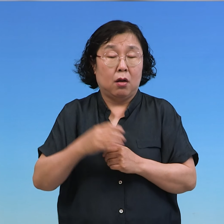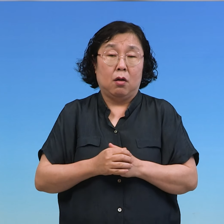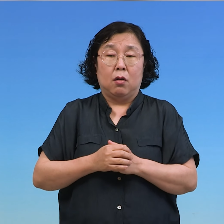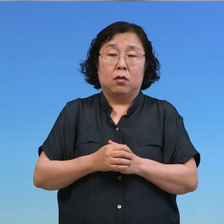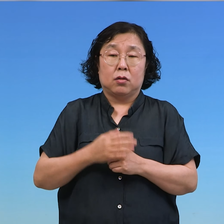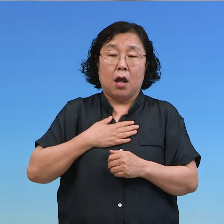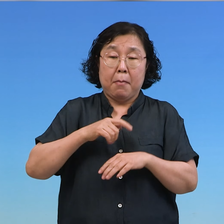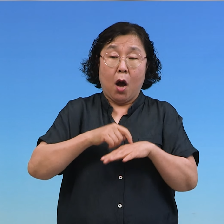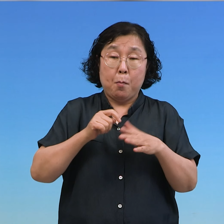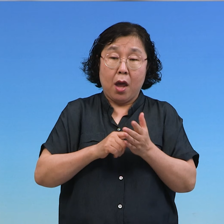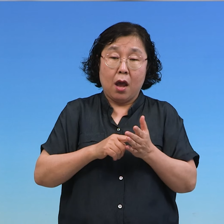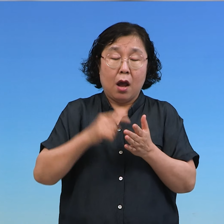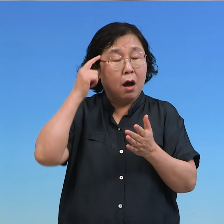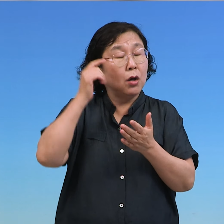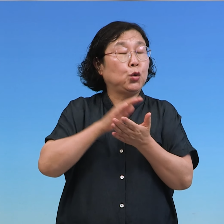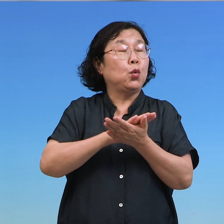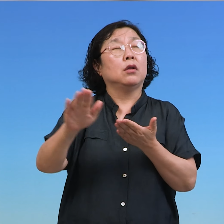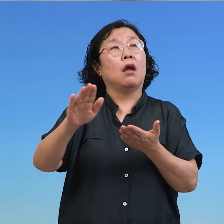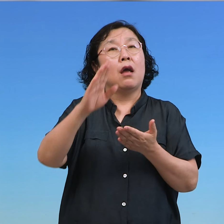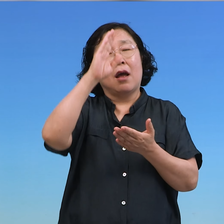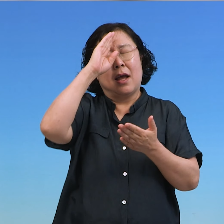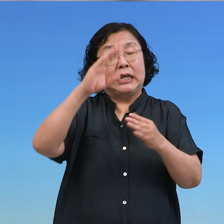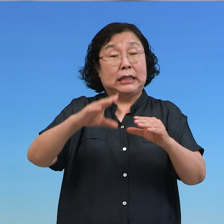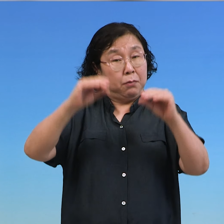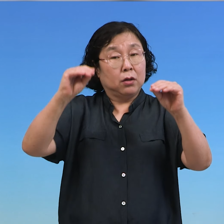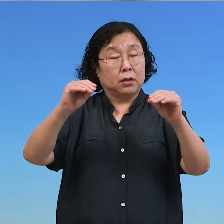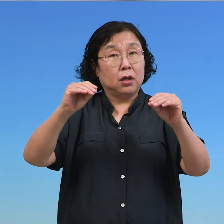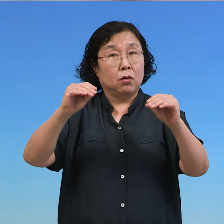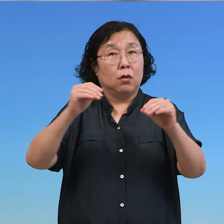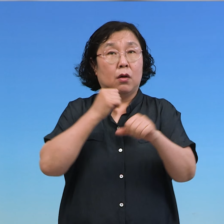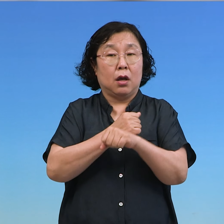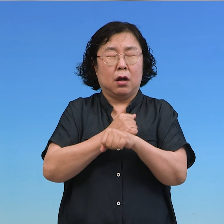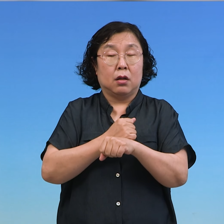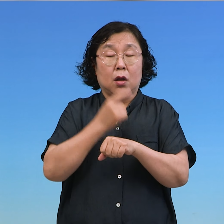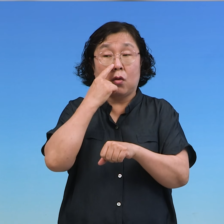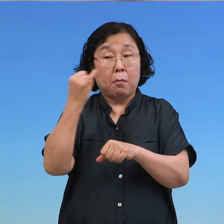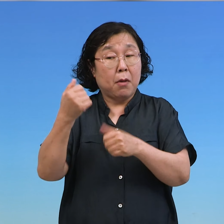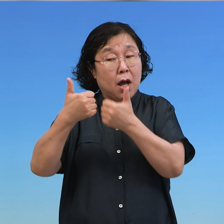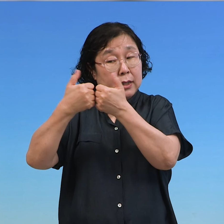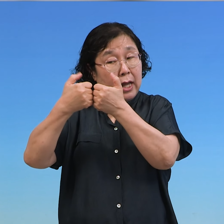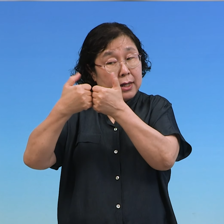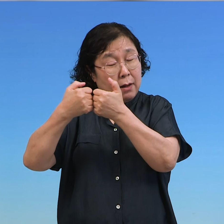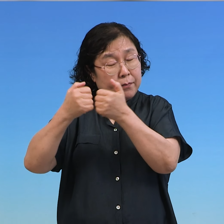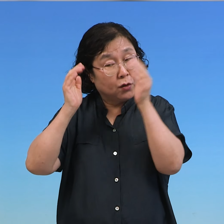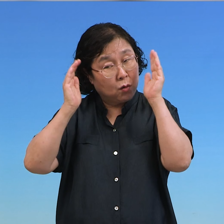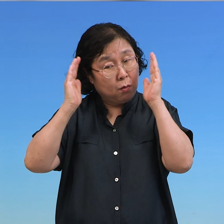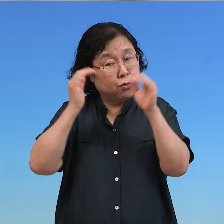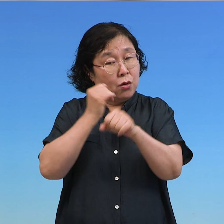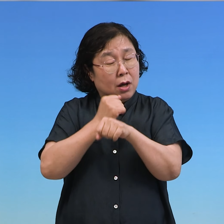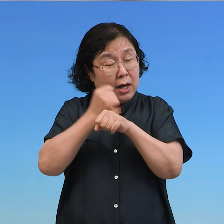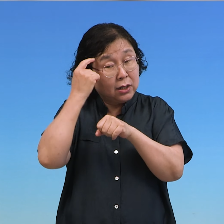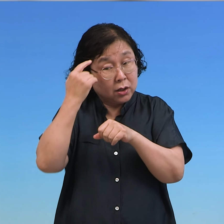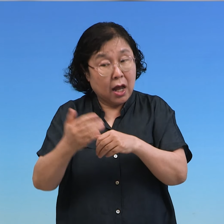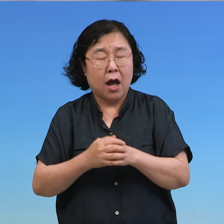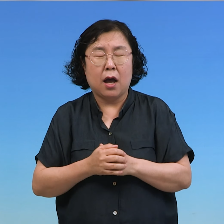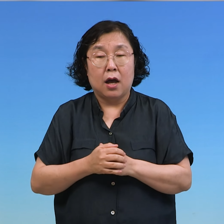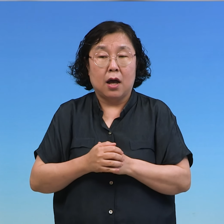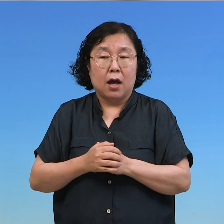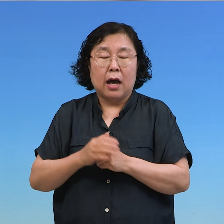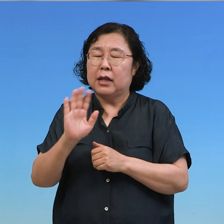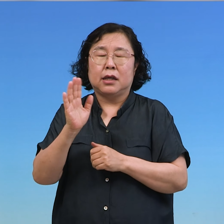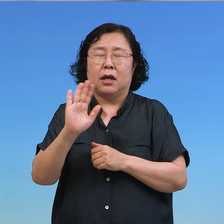다 치료가 되는 겁니다 이게 어떻게 된 거야? 우리 어머니가 상담 공부를 하셨나? 나 우리 몰래 어디